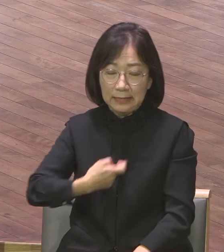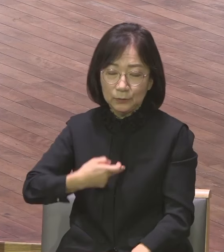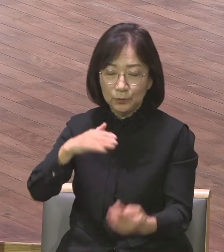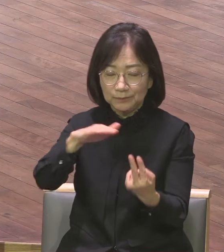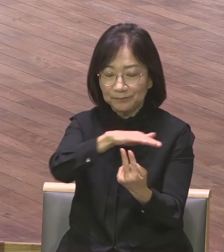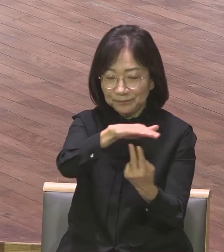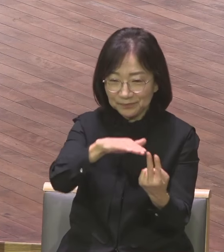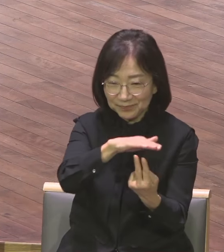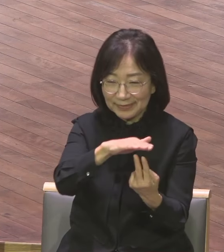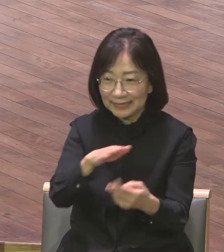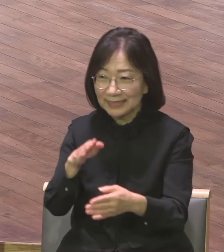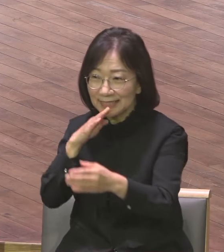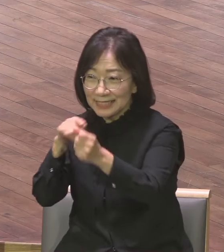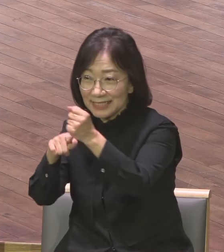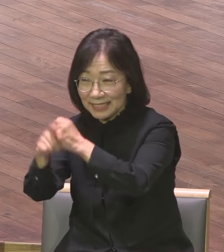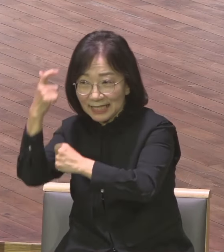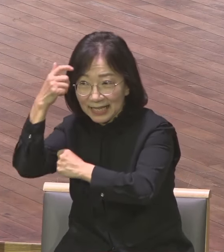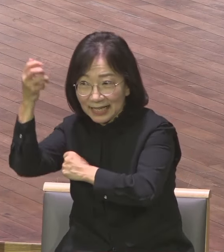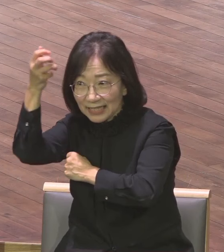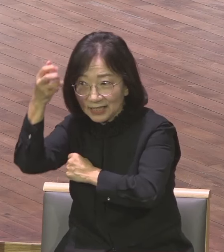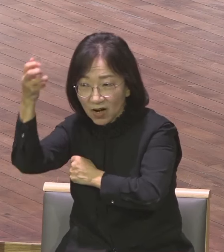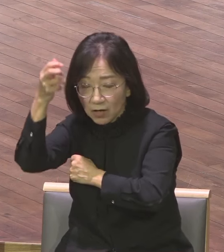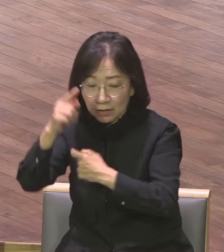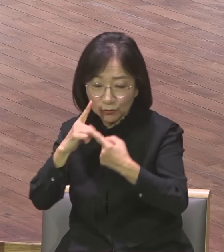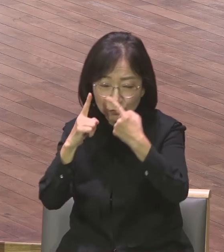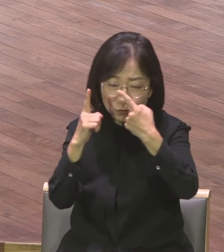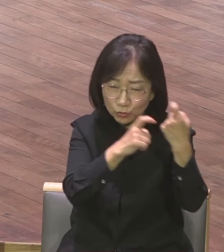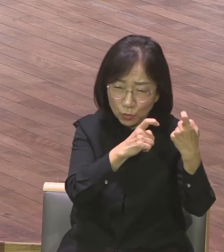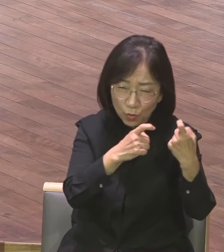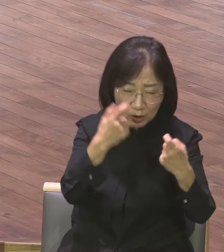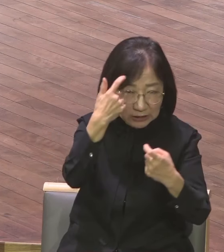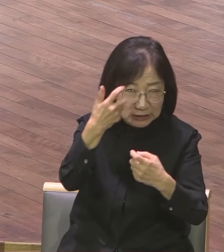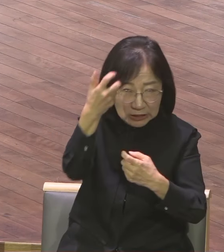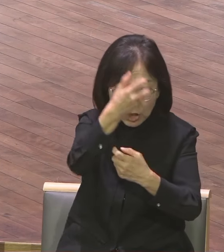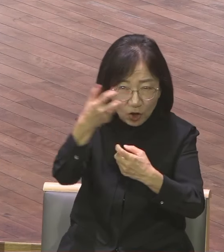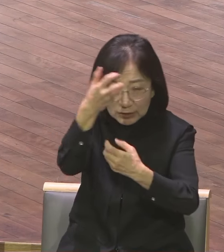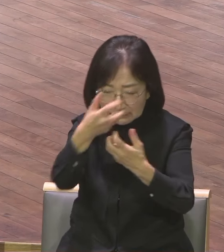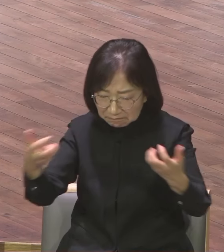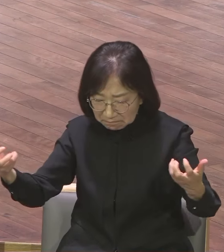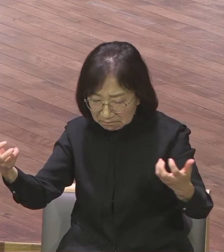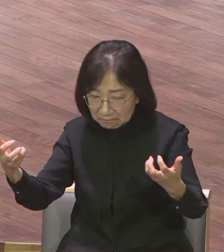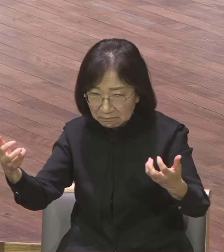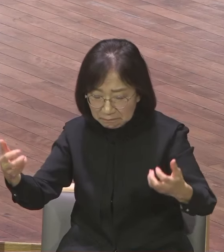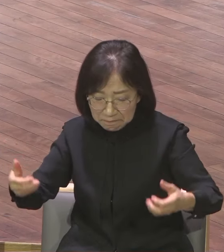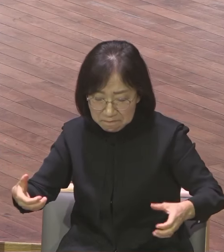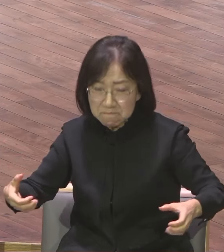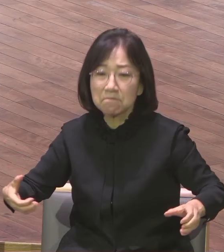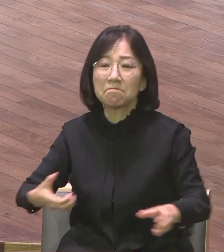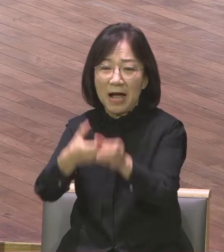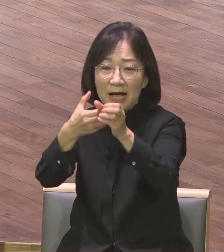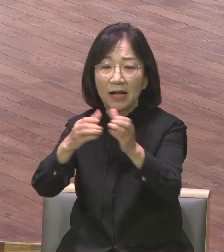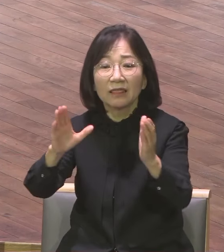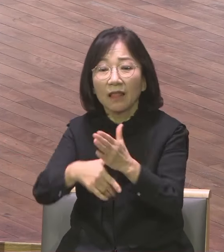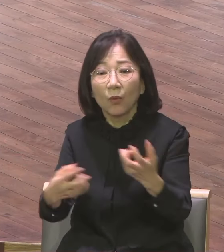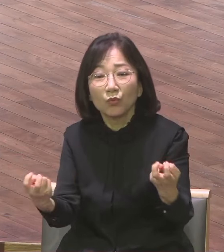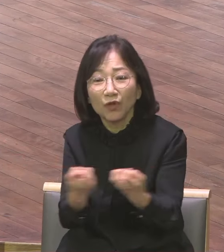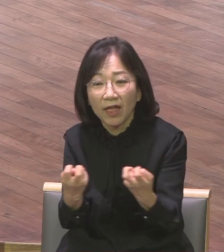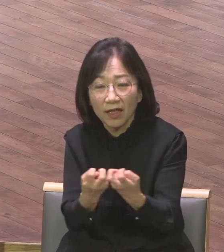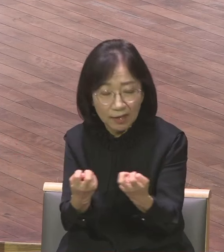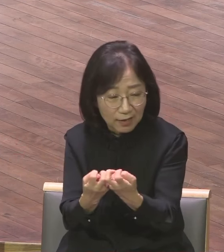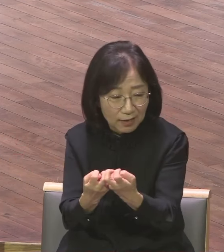때 어떤 결과가 나타나는지를 잘 밝혀주고 있어요. 한마디로 말하면 진리의 영 앞에